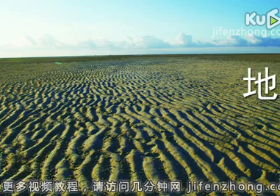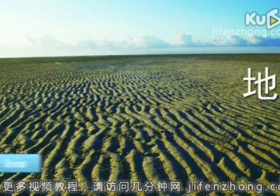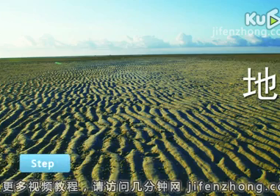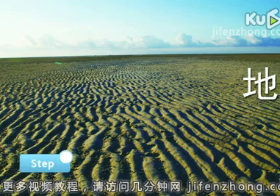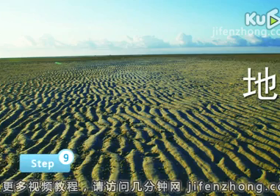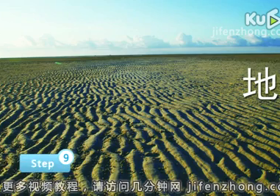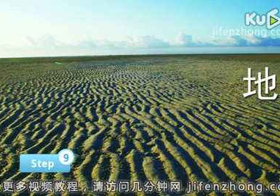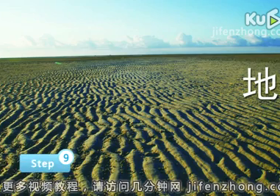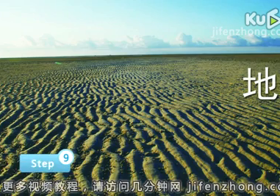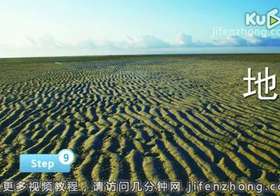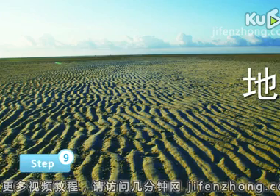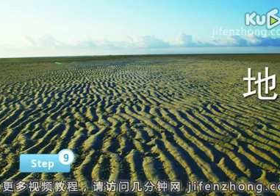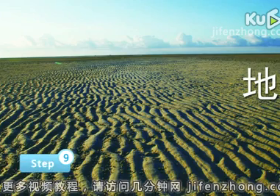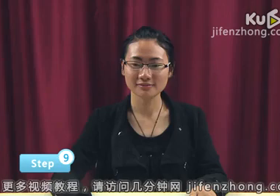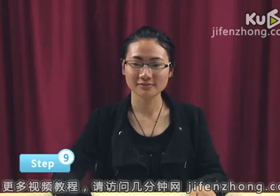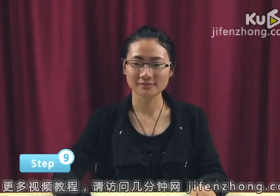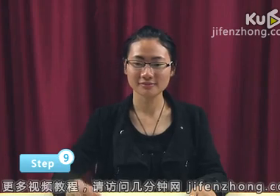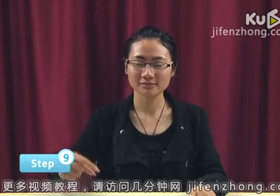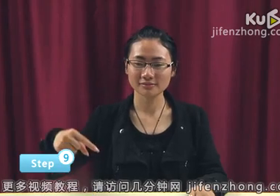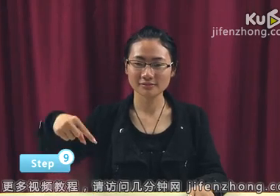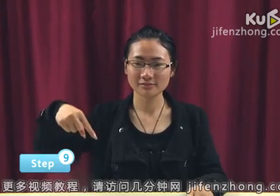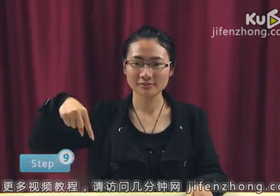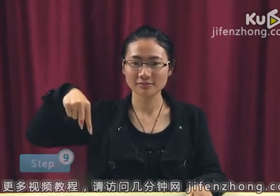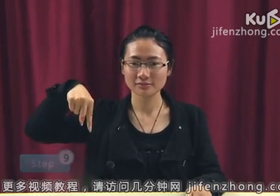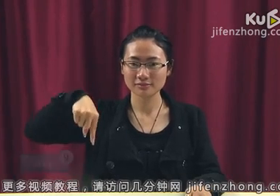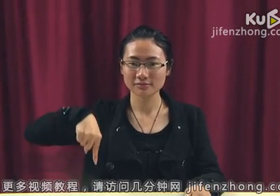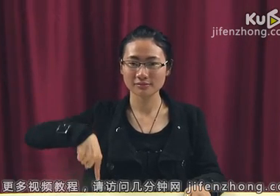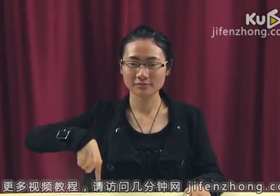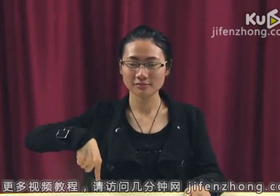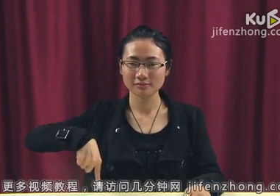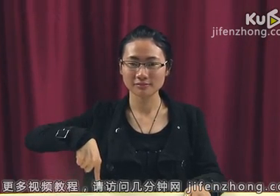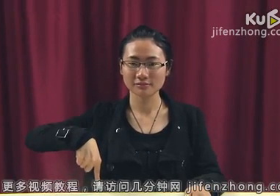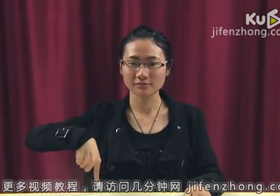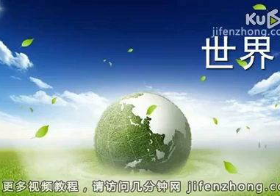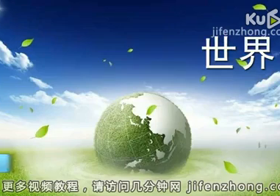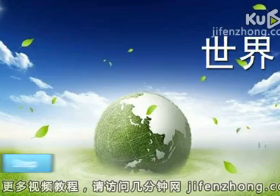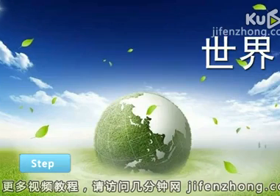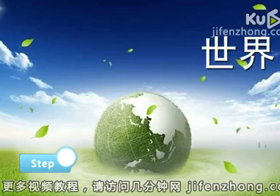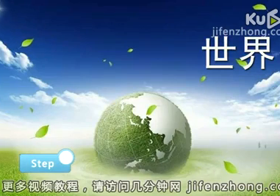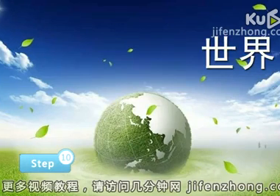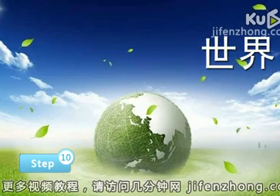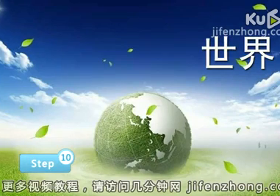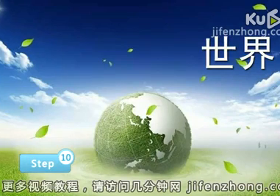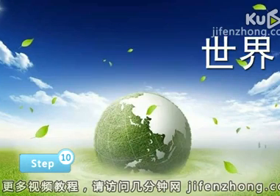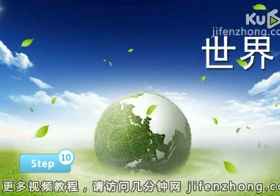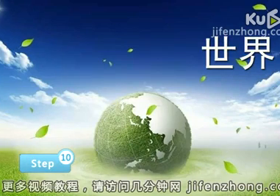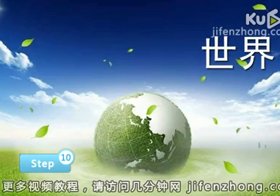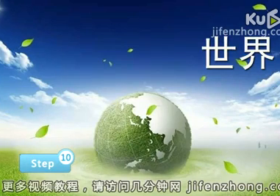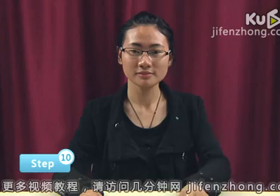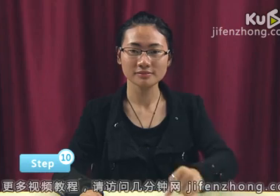第九步，地。右手伸出食指竖直指向地面。第十步，世界。